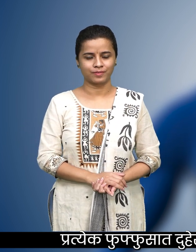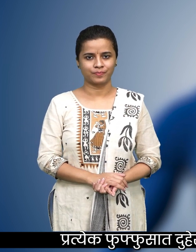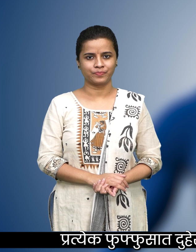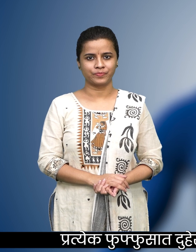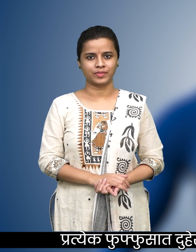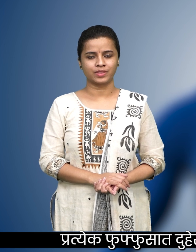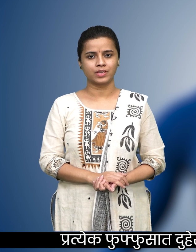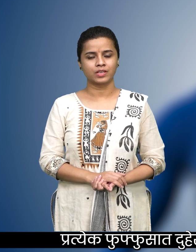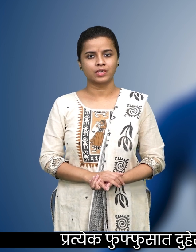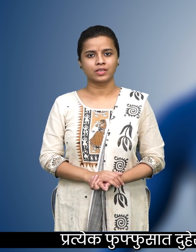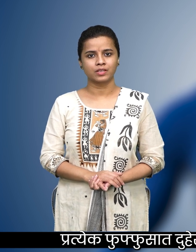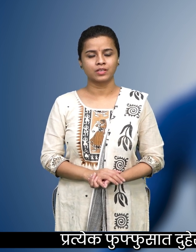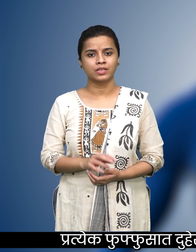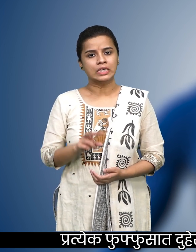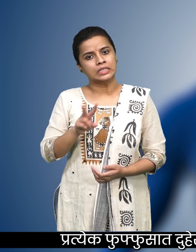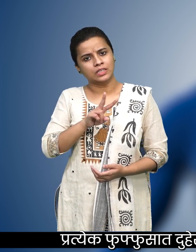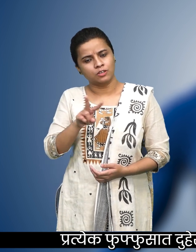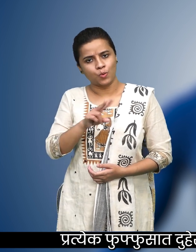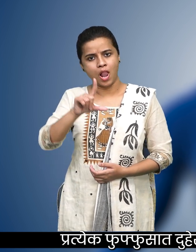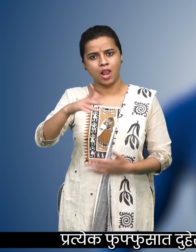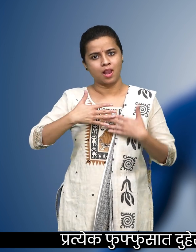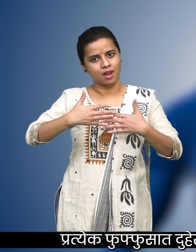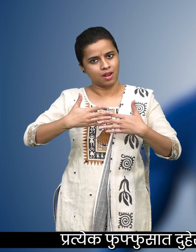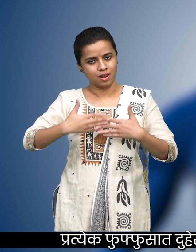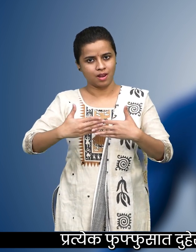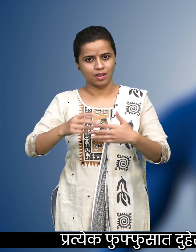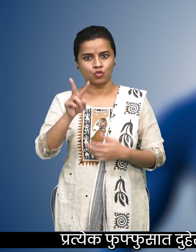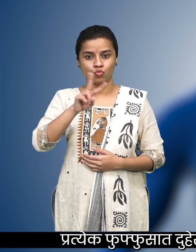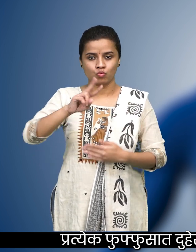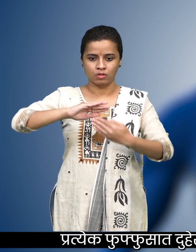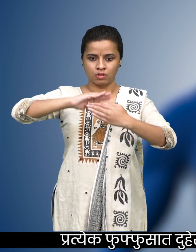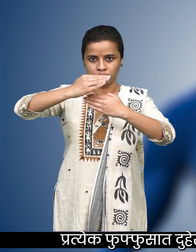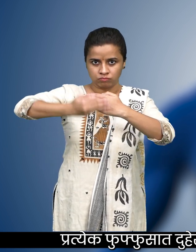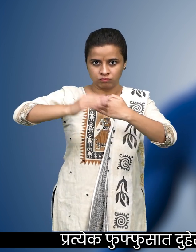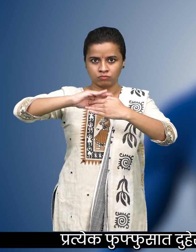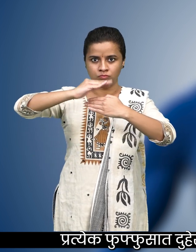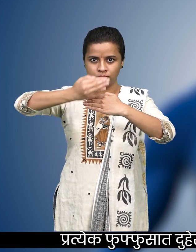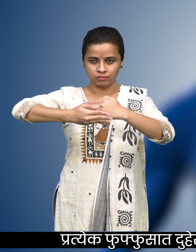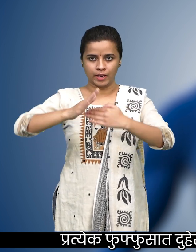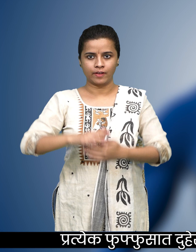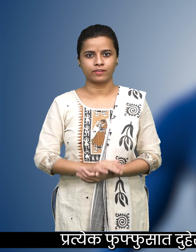प्रत्येक फुफ्फुसात दुहेरी स्तरीय आवरण असते, त्यात फुफ्फुस असे म्हणतात.